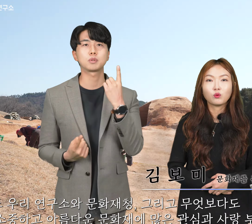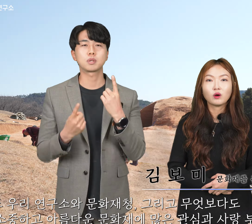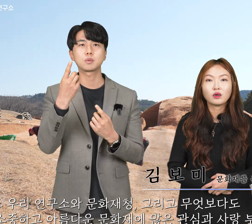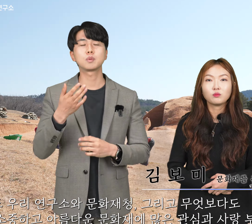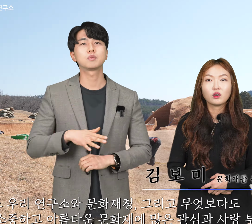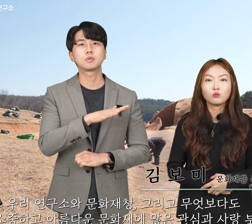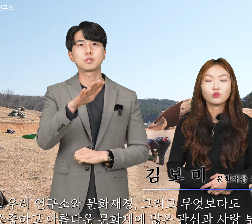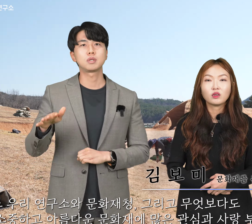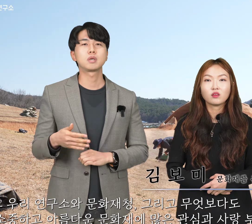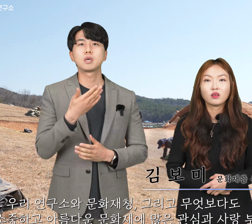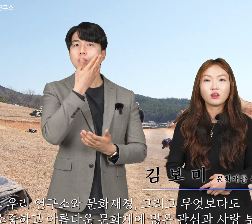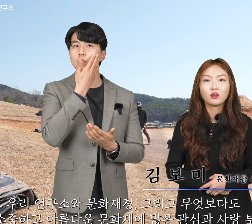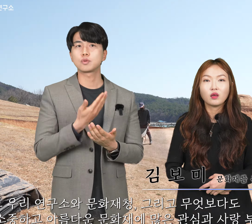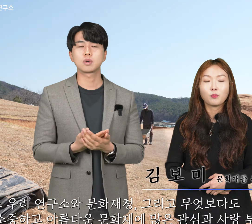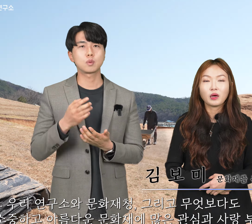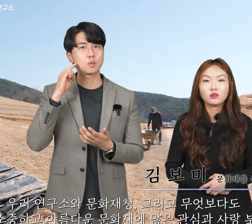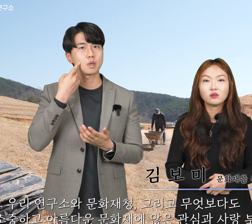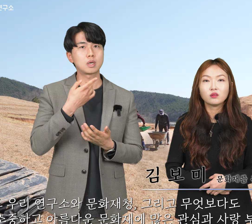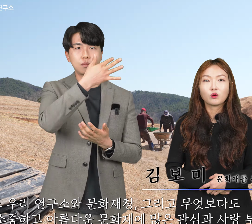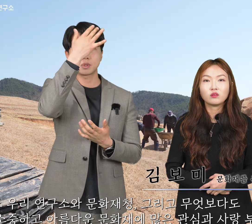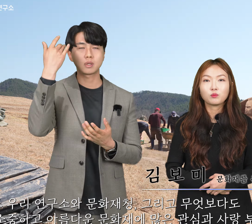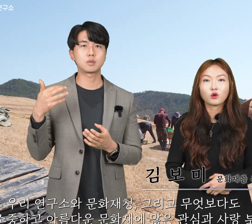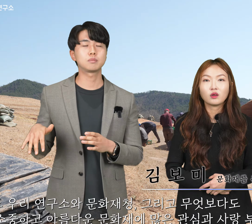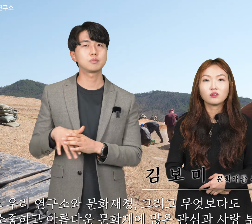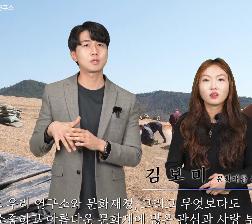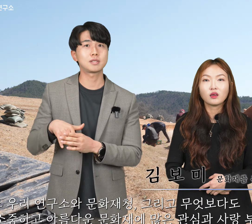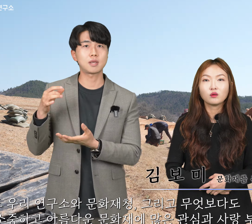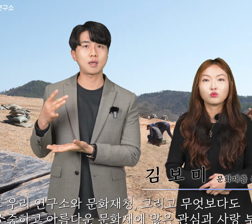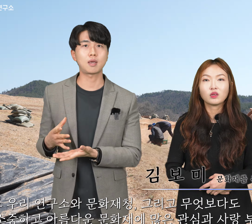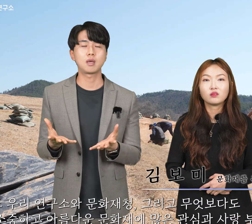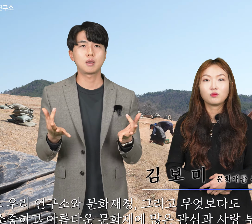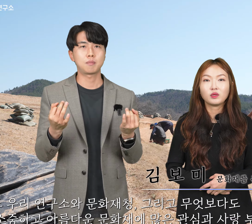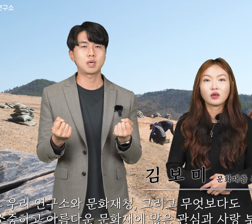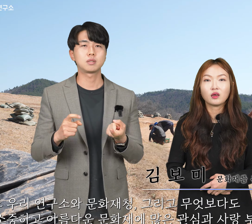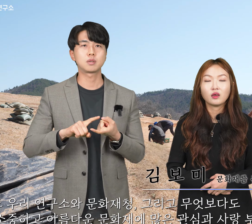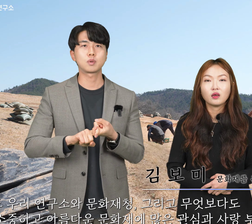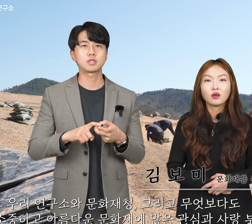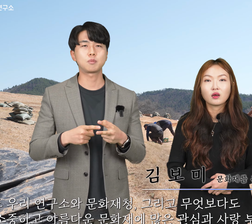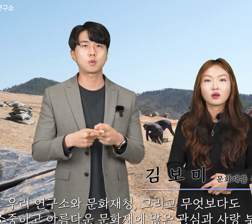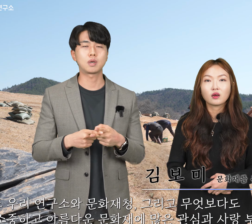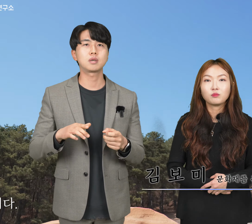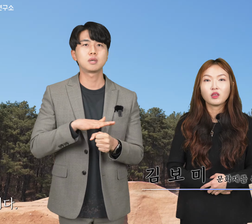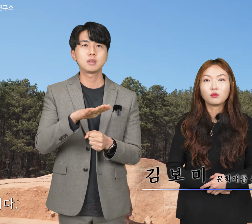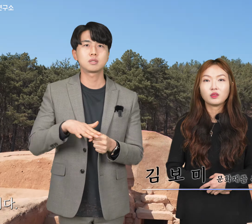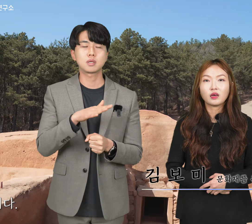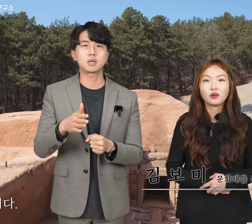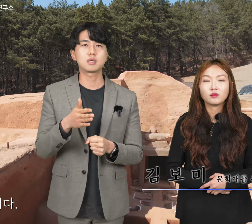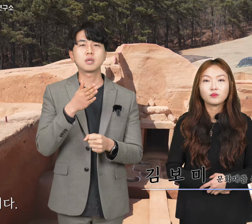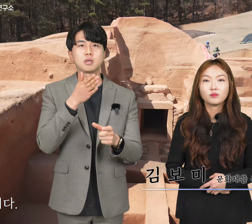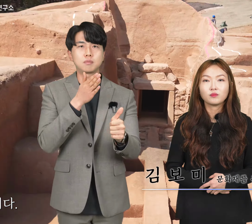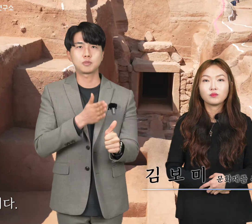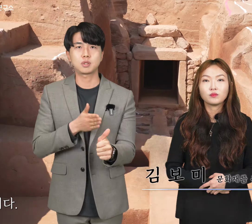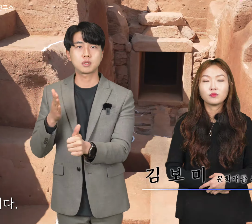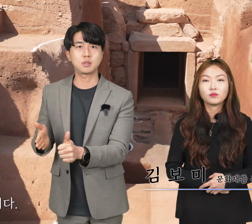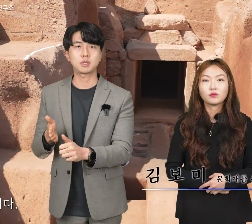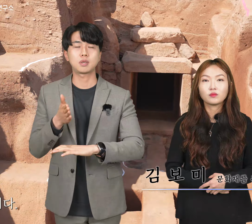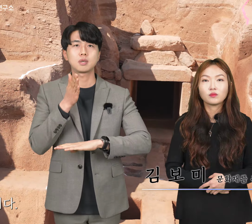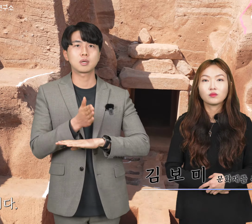소중하고 아름다운 문화재에 많은 관심과 사랑 부탁드립니다. 감사합니다.